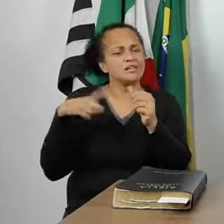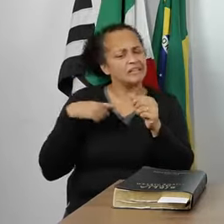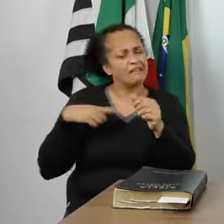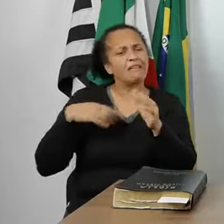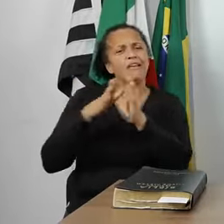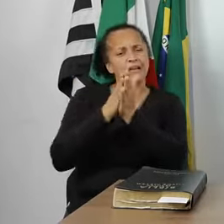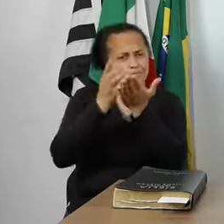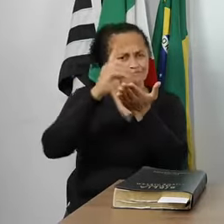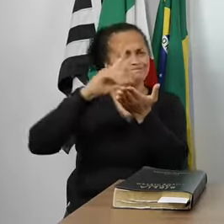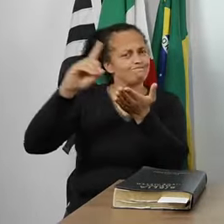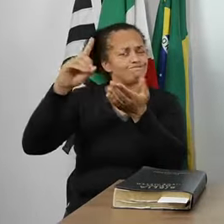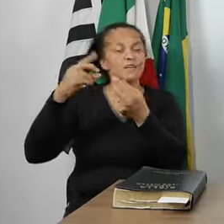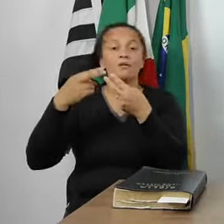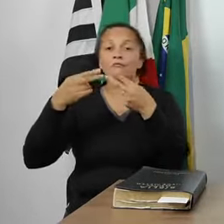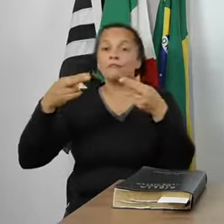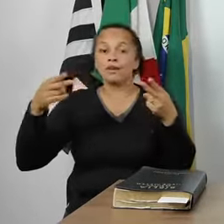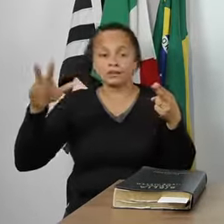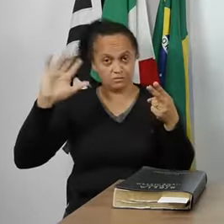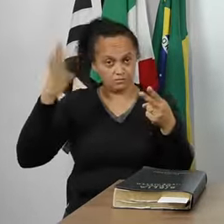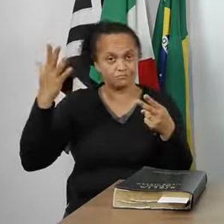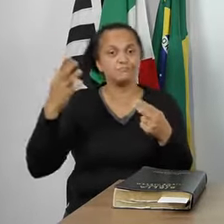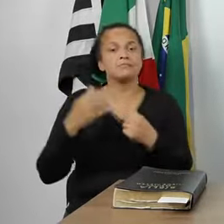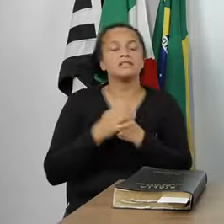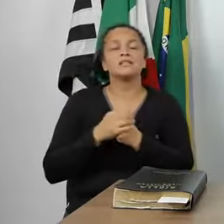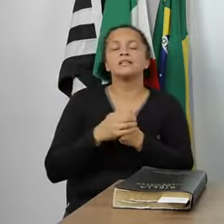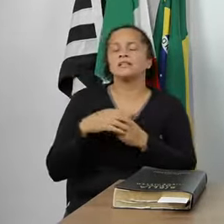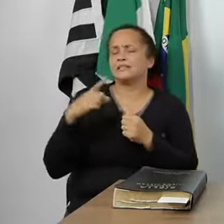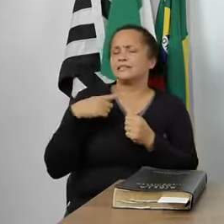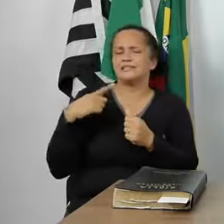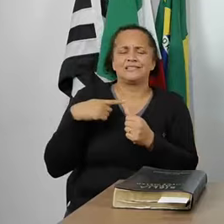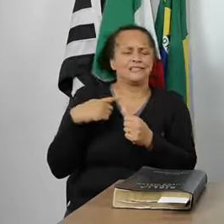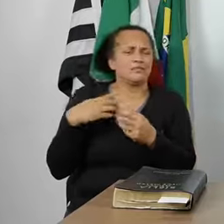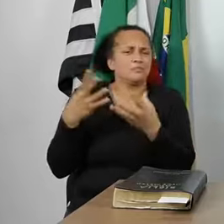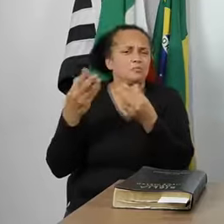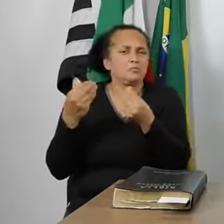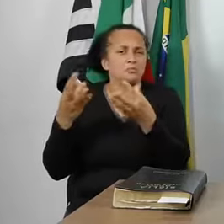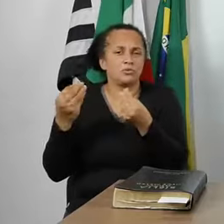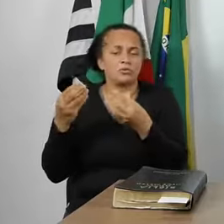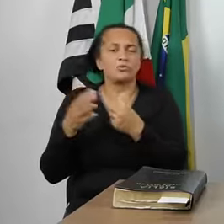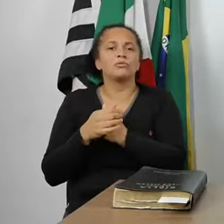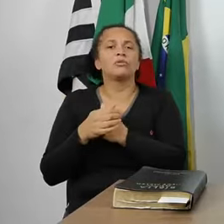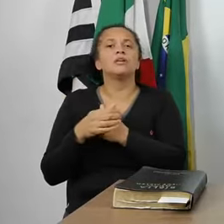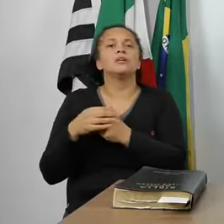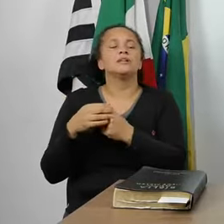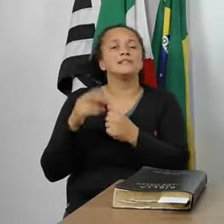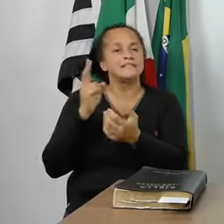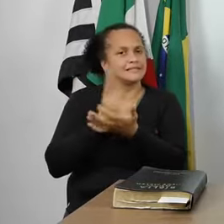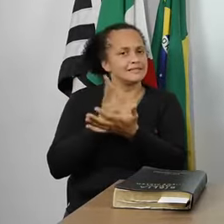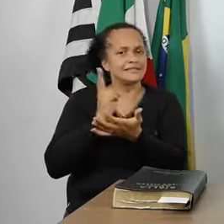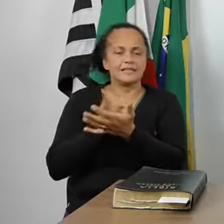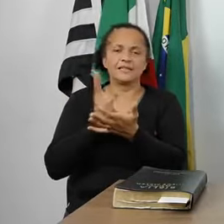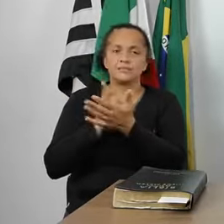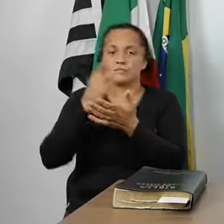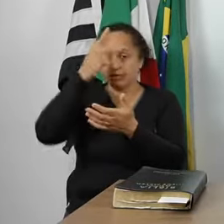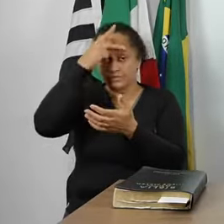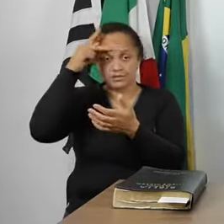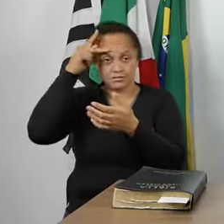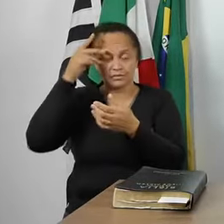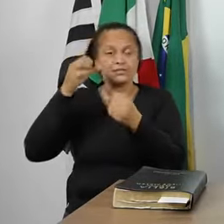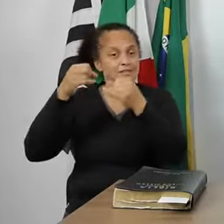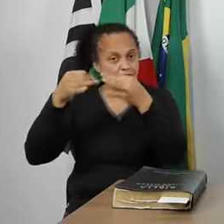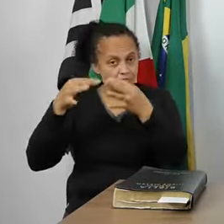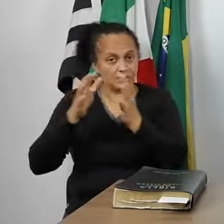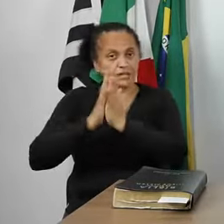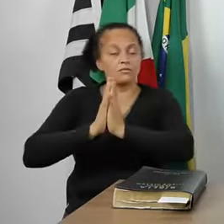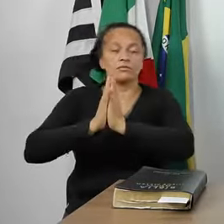Deus. E a gente ouve tanto, talvez até falamos muito sobre a oração, mas na